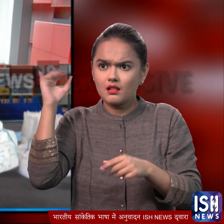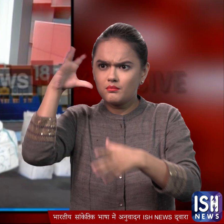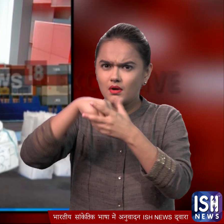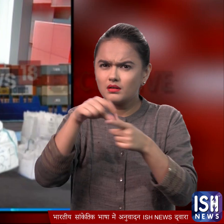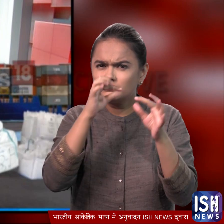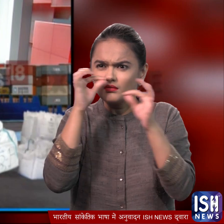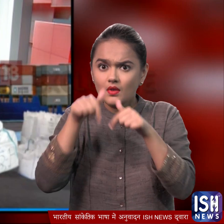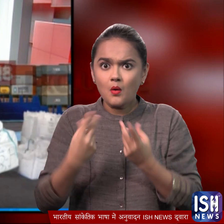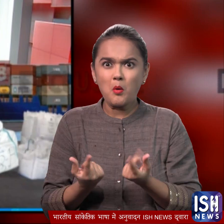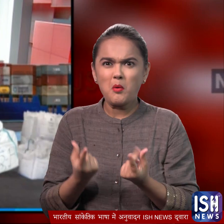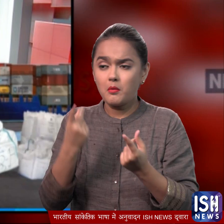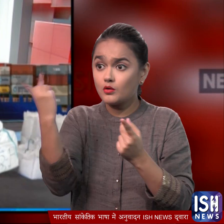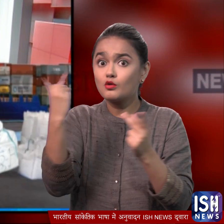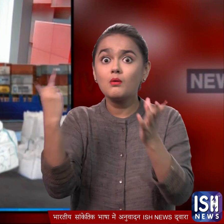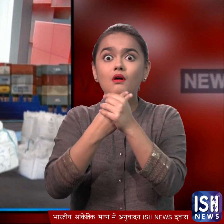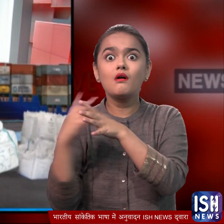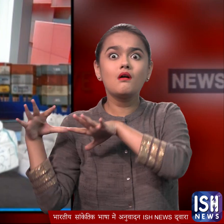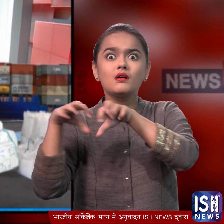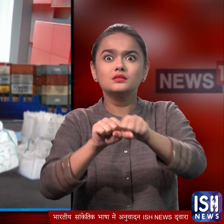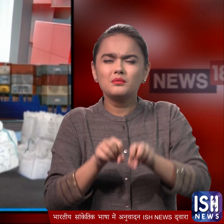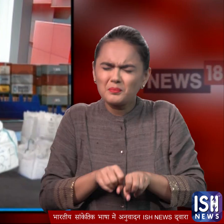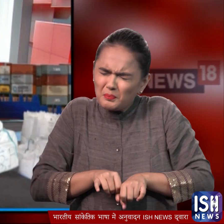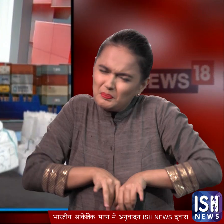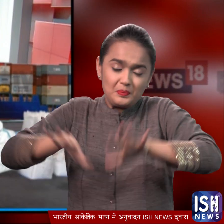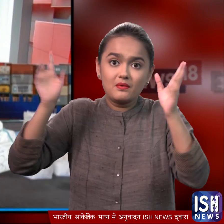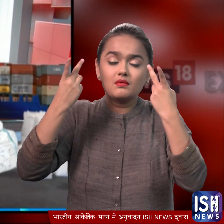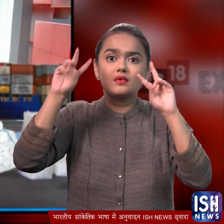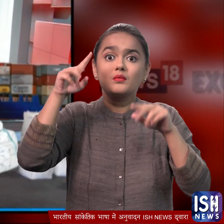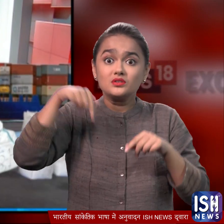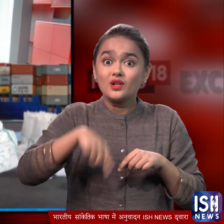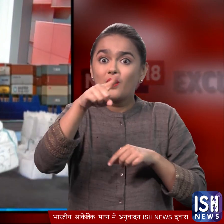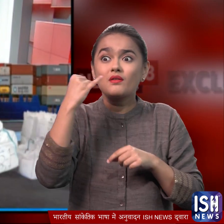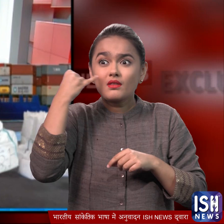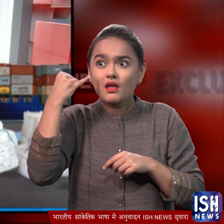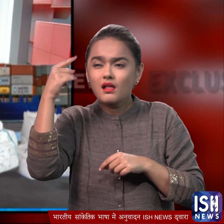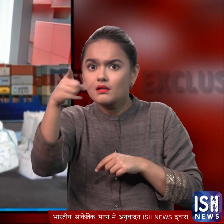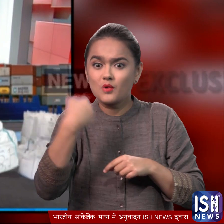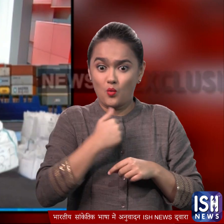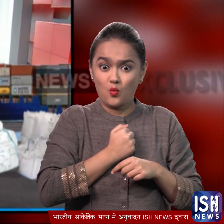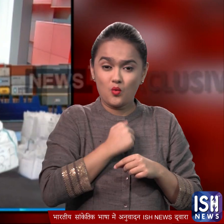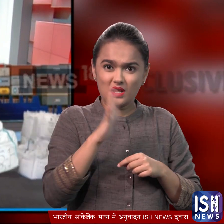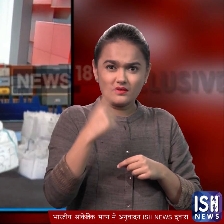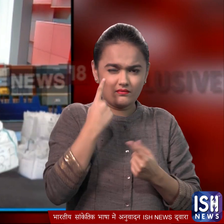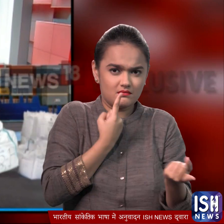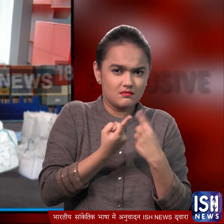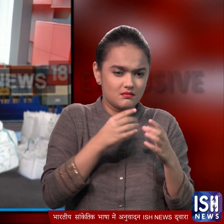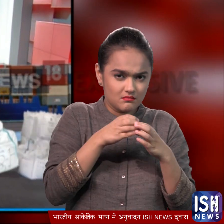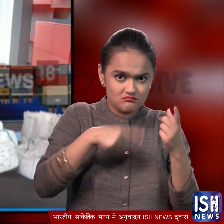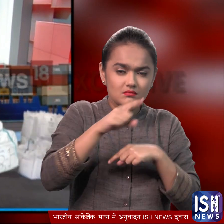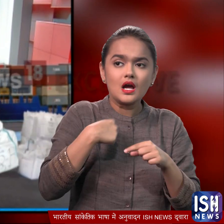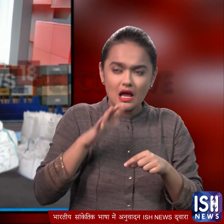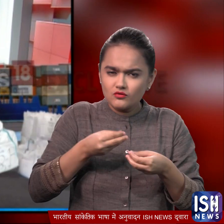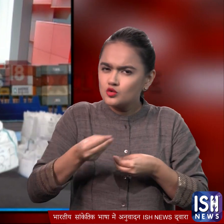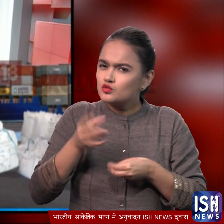बाद ड्रग्स तस्करी का कारोबार तेजी से बढ़ा है। लिहाजा इस मामले में कड़ियों को जोड़ने के लिए तालिबान से जुड़े लोग सुरक्षा एजेंसियों